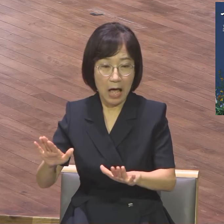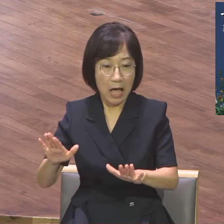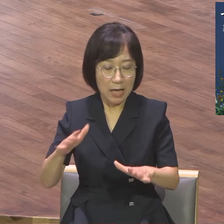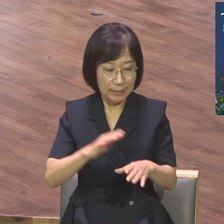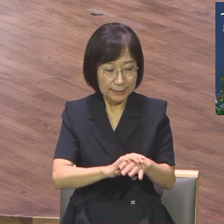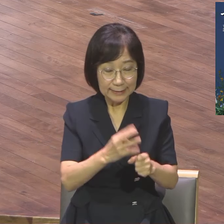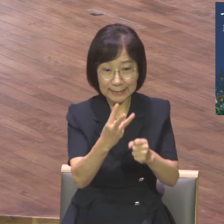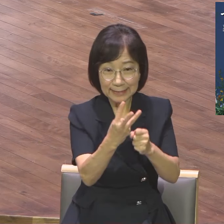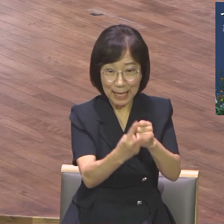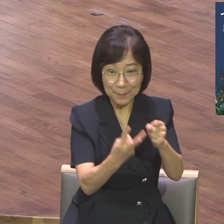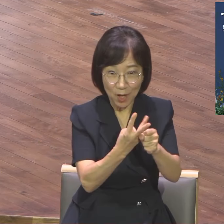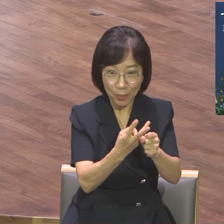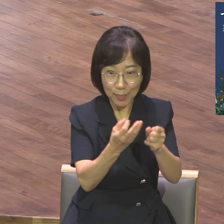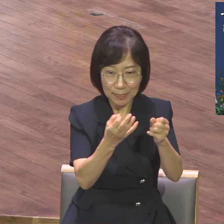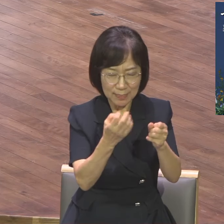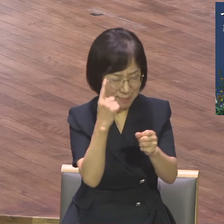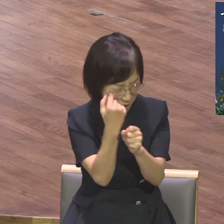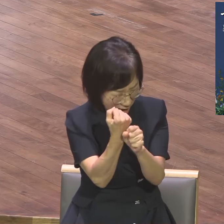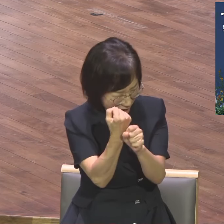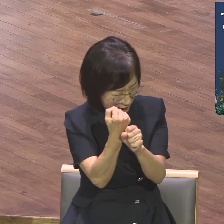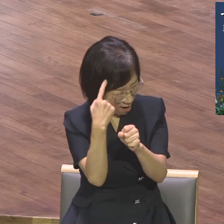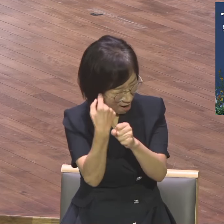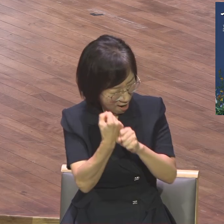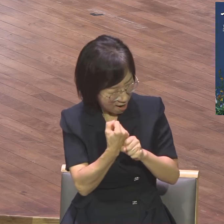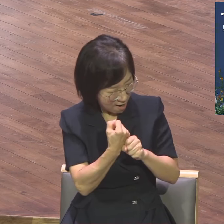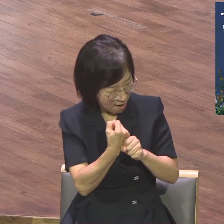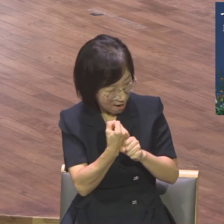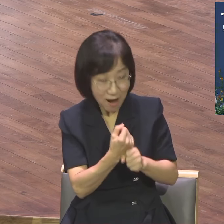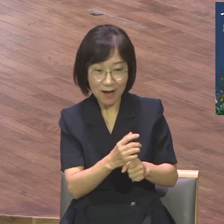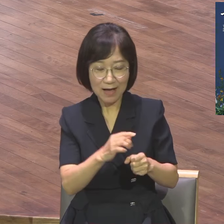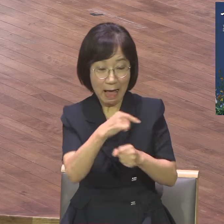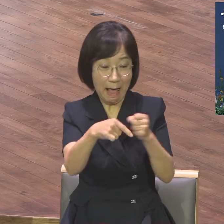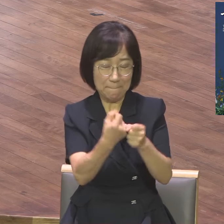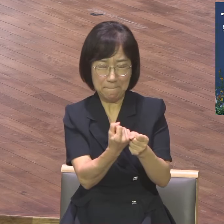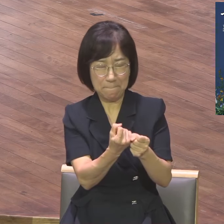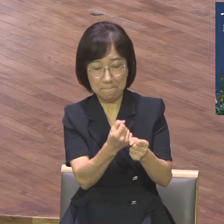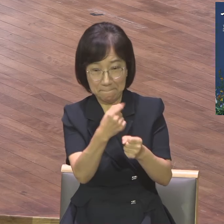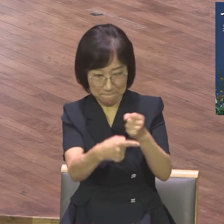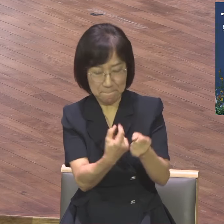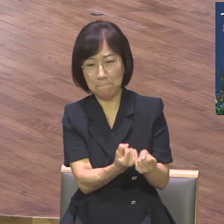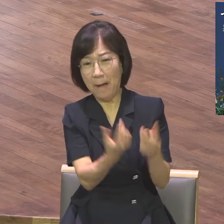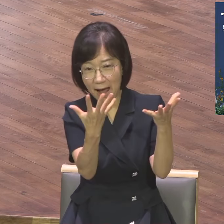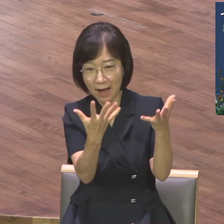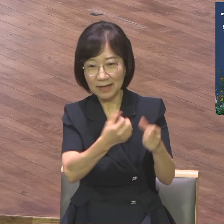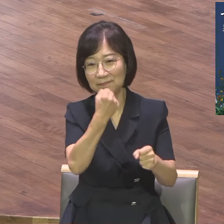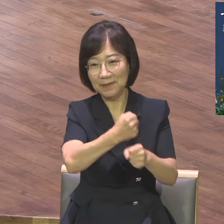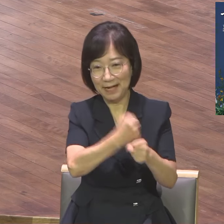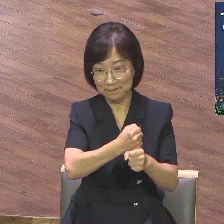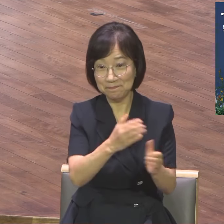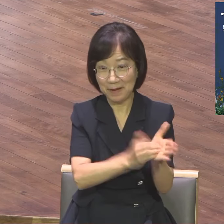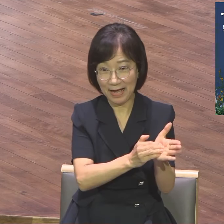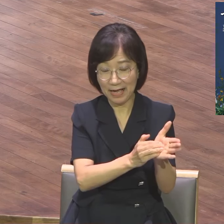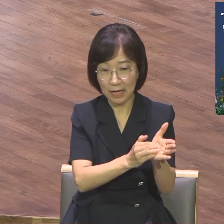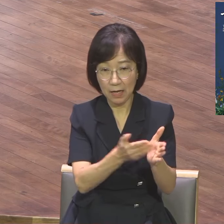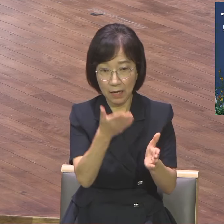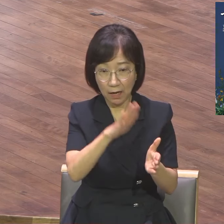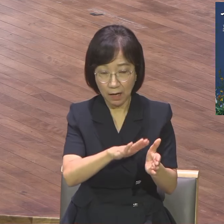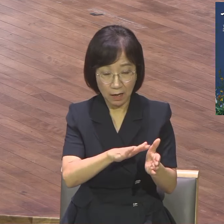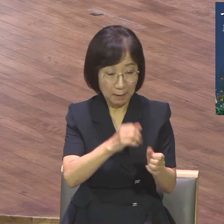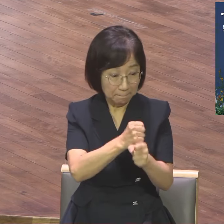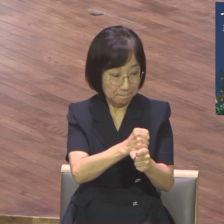3년 만에 원자탄을 그렇게 개발했습니다. 개발하고 나니까 히틀러는 이미